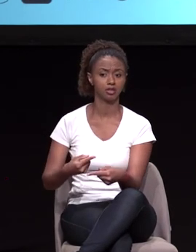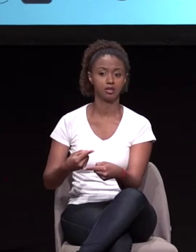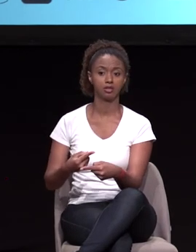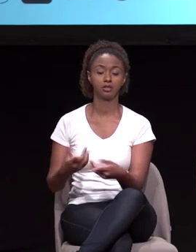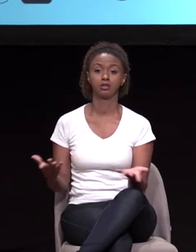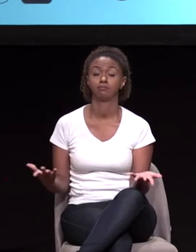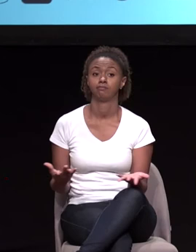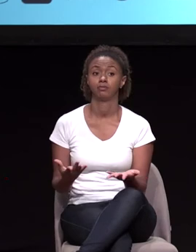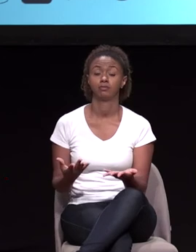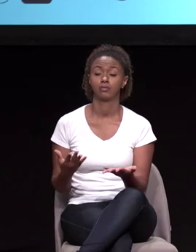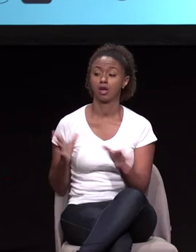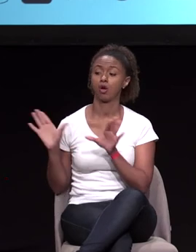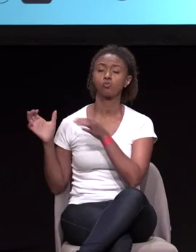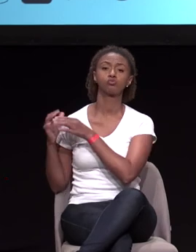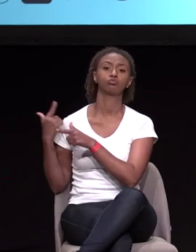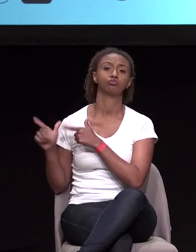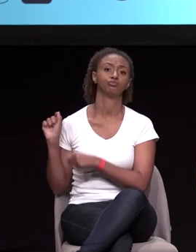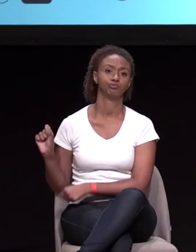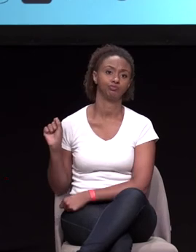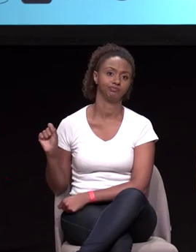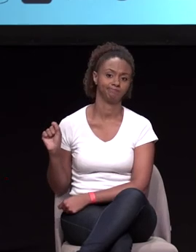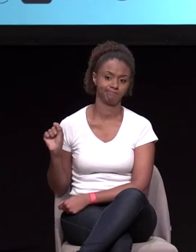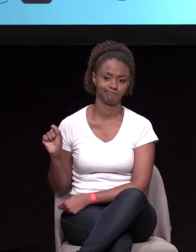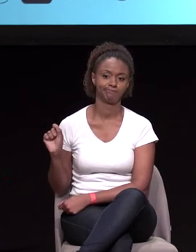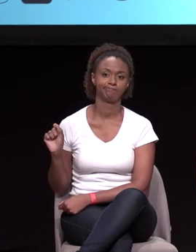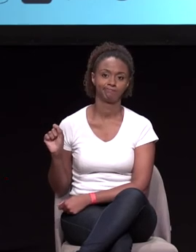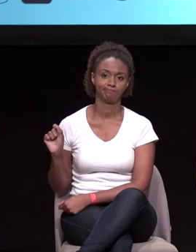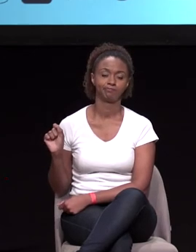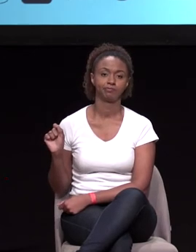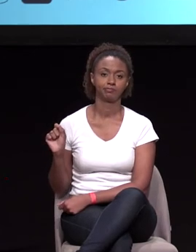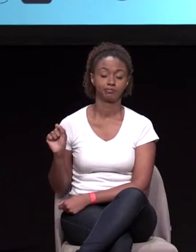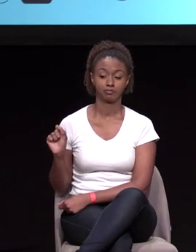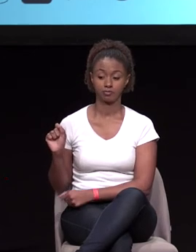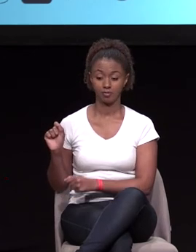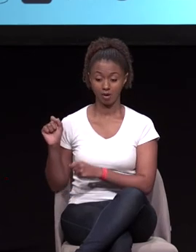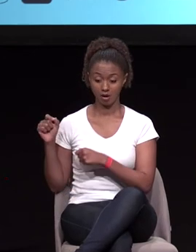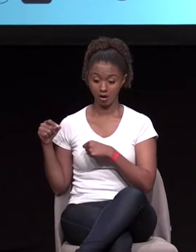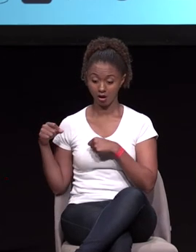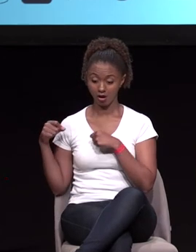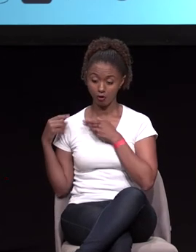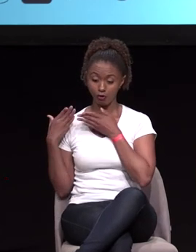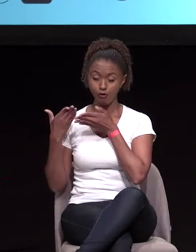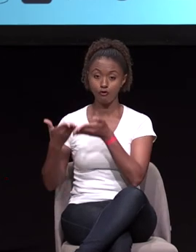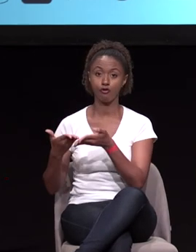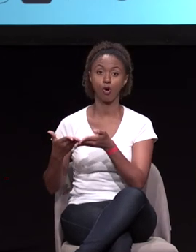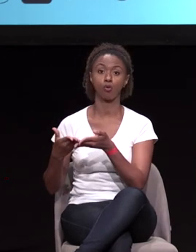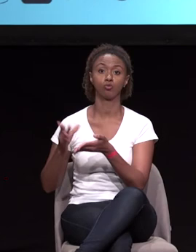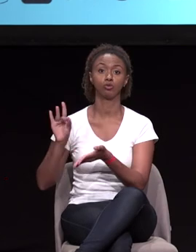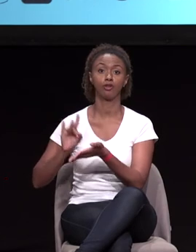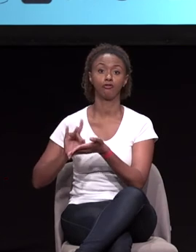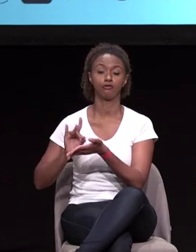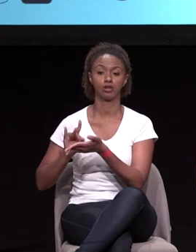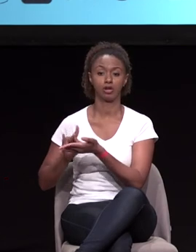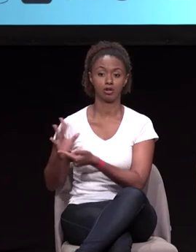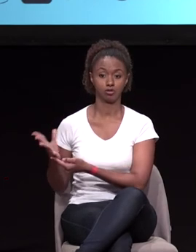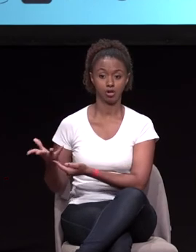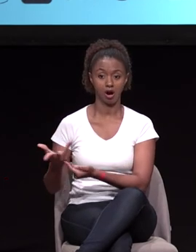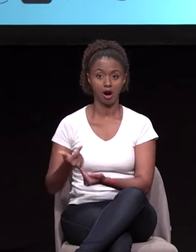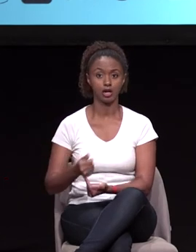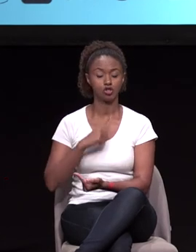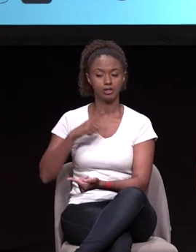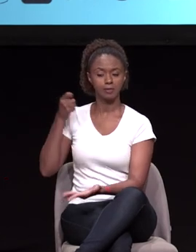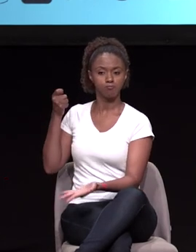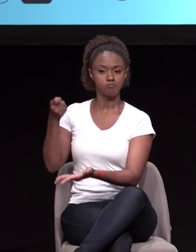desse grupo e esse grupo trabalha com uma expressão artística que de certa forma lhe é imposta não é quer dizer o contrário da